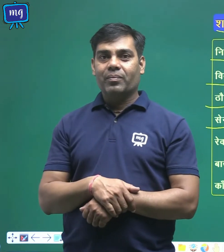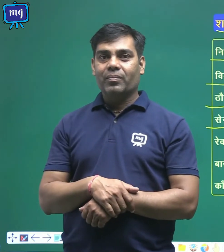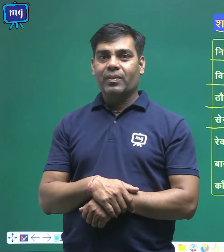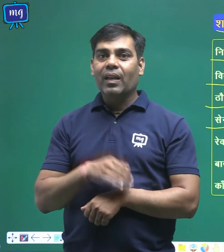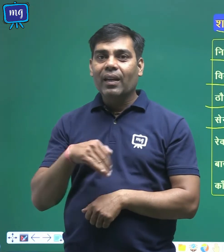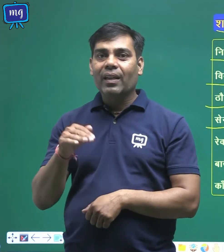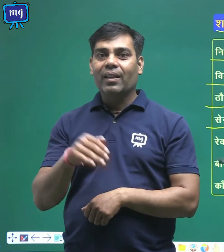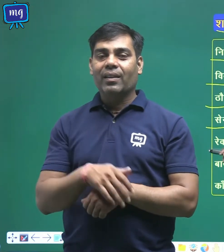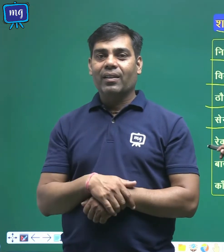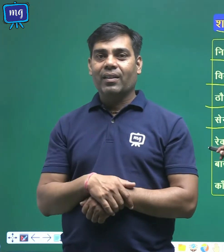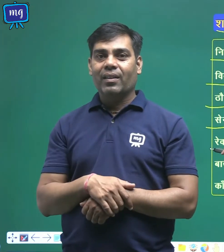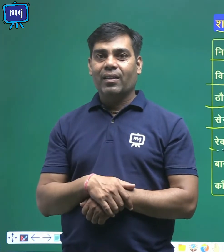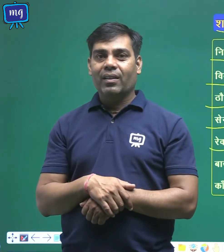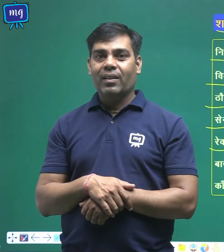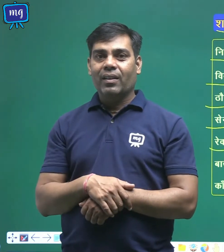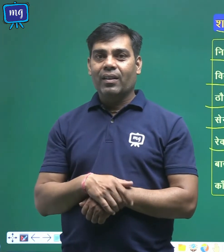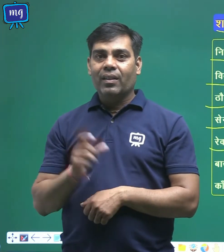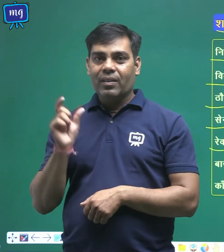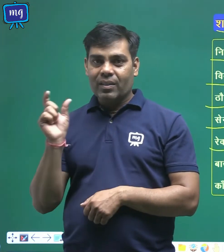आगे है रेवड़,